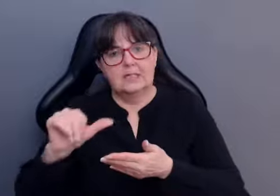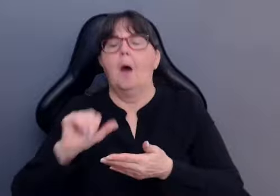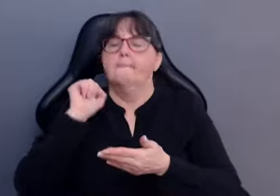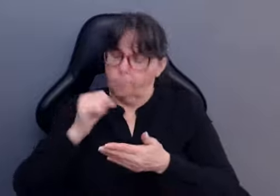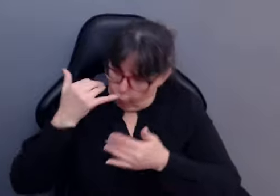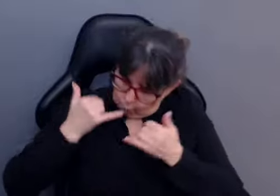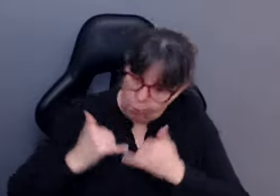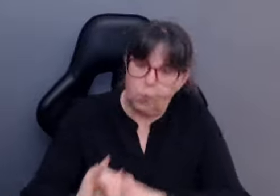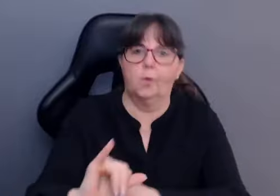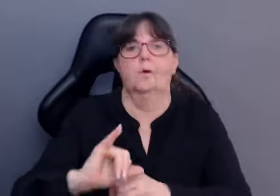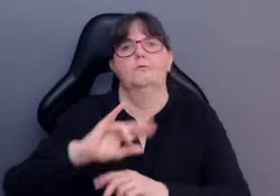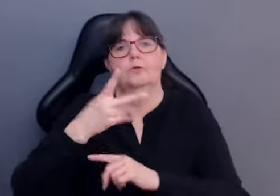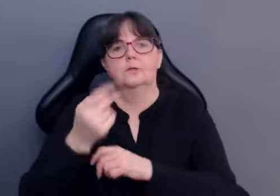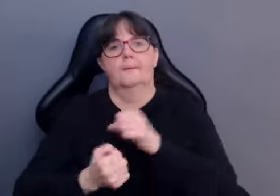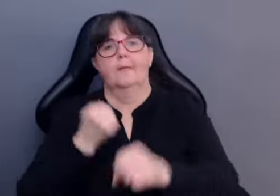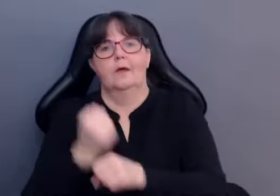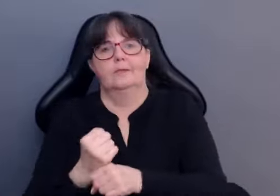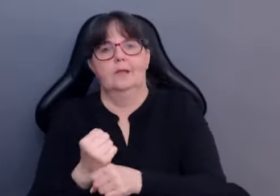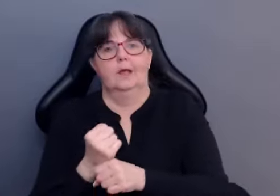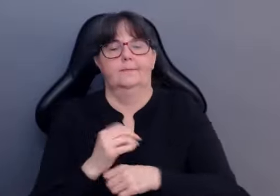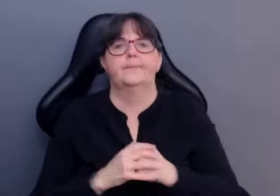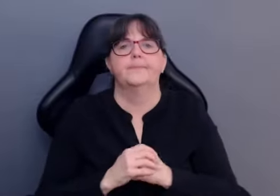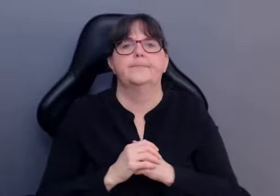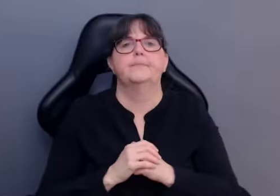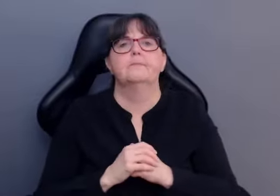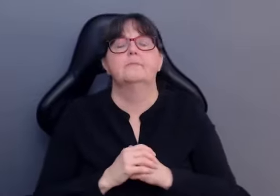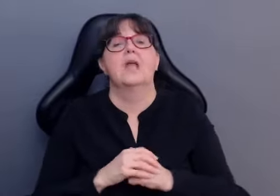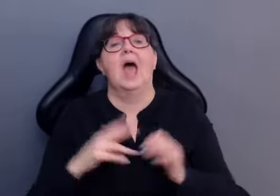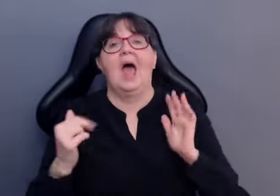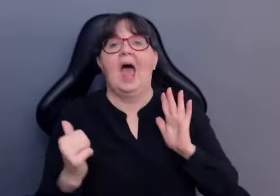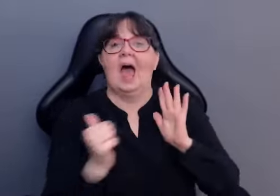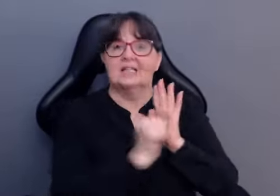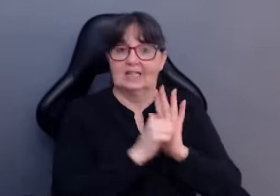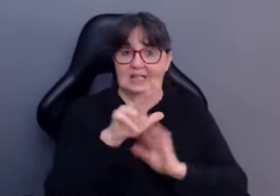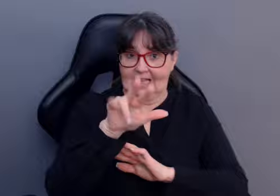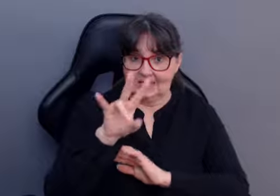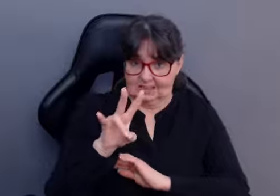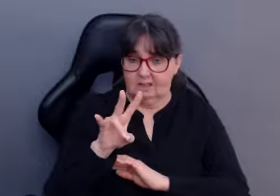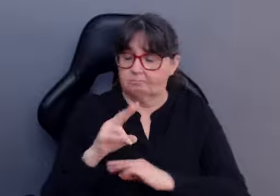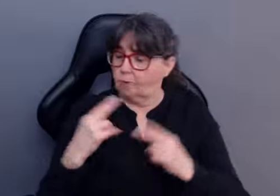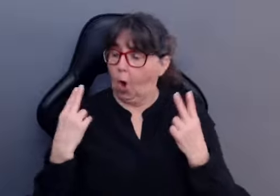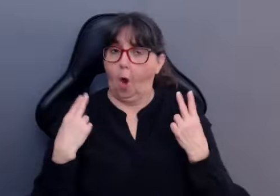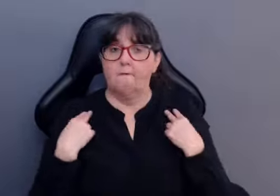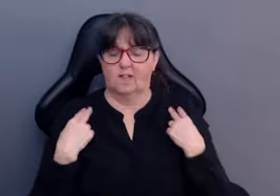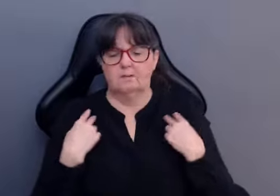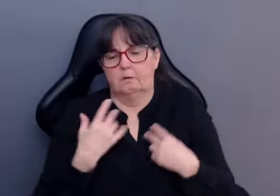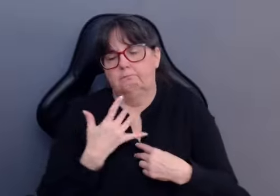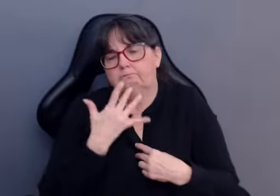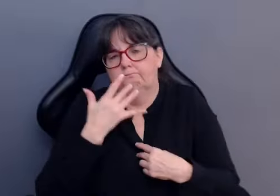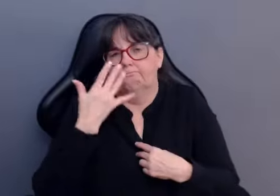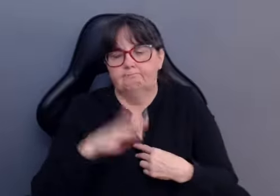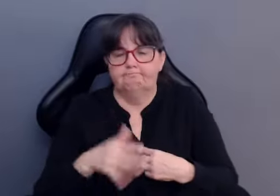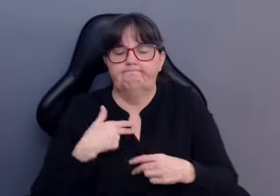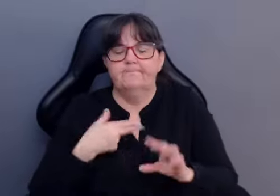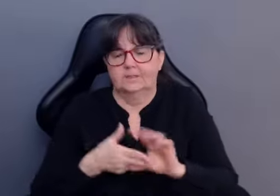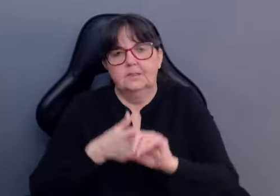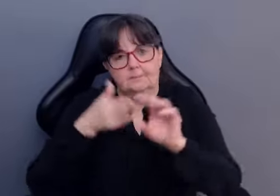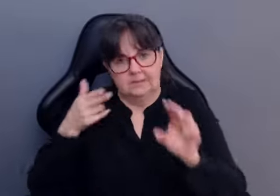Article 37. Démission. Tout officier peut démissionner en faisant parvenir au siège